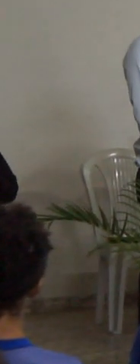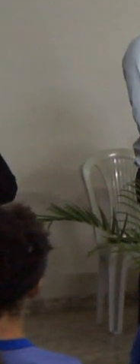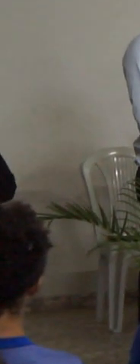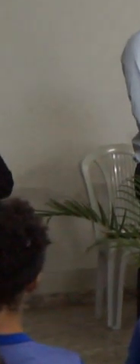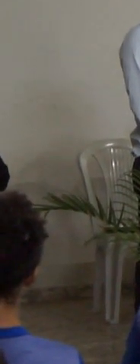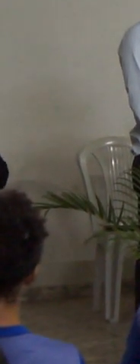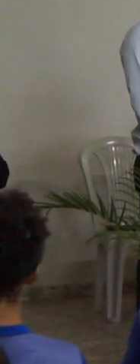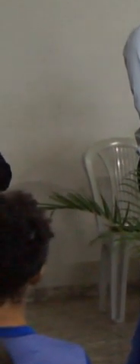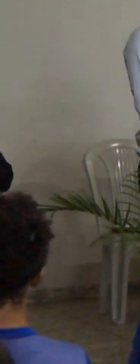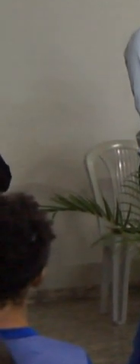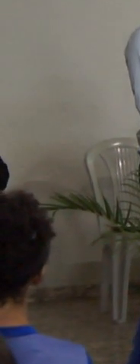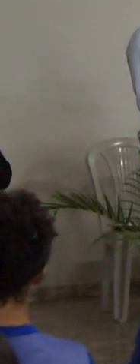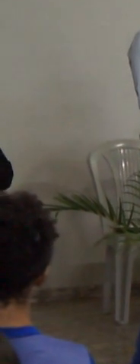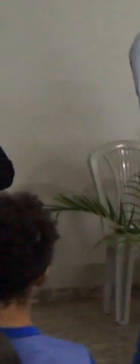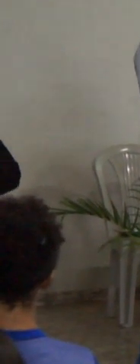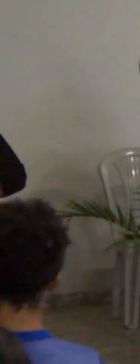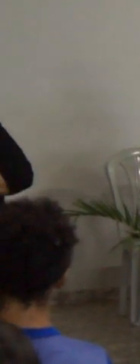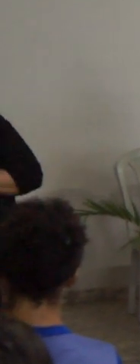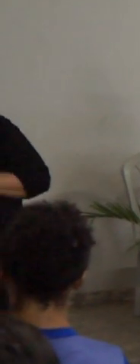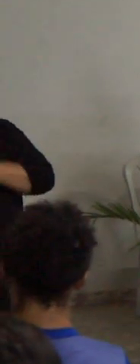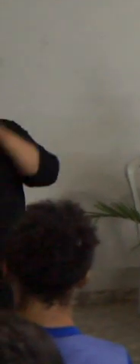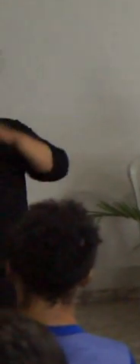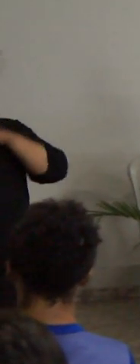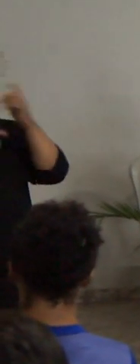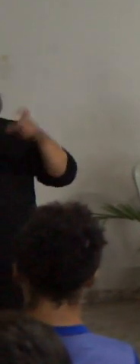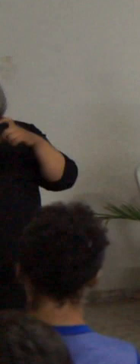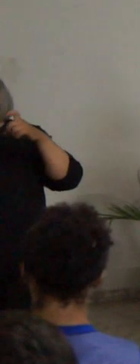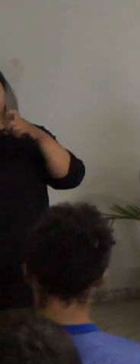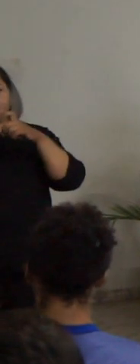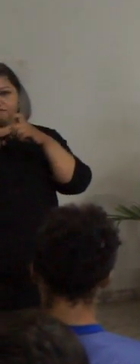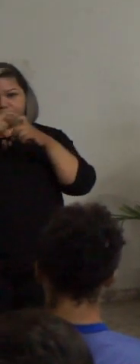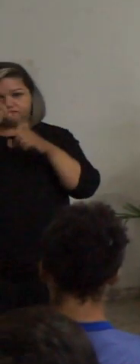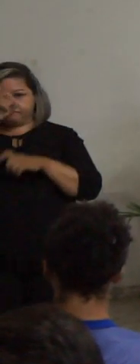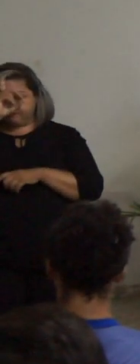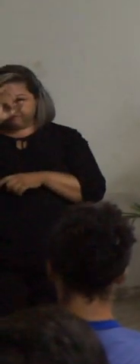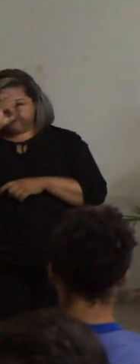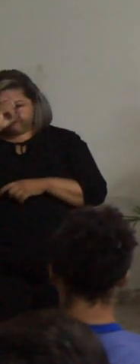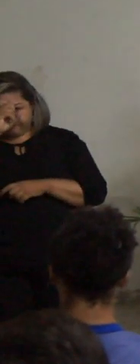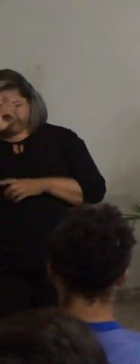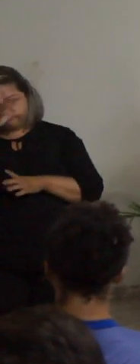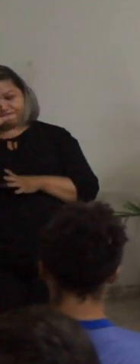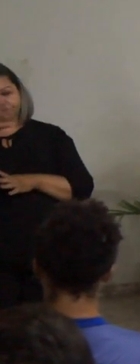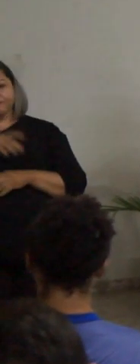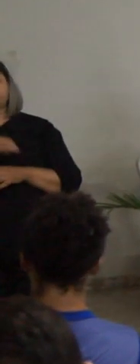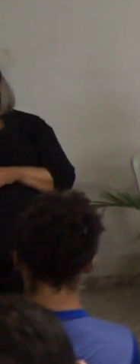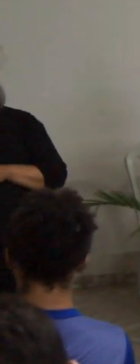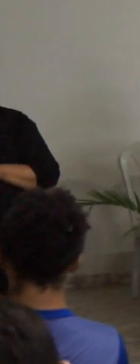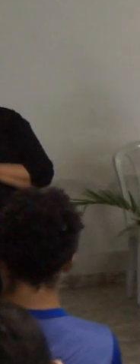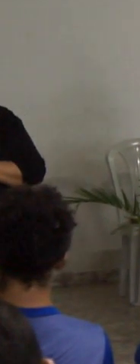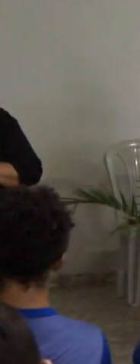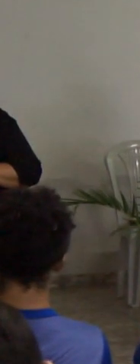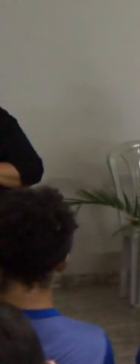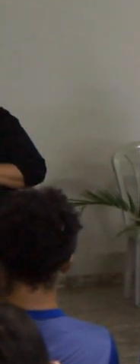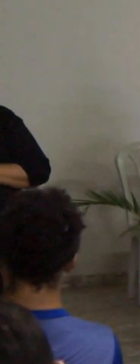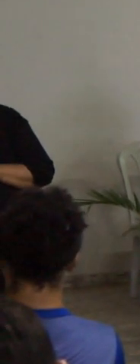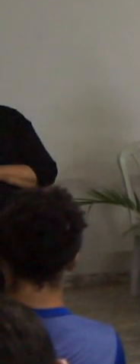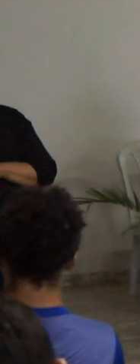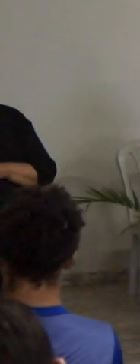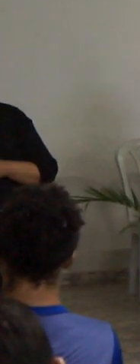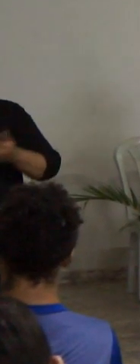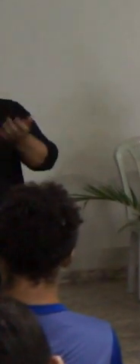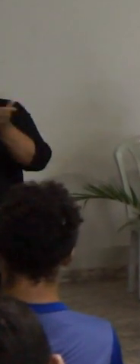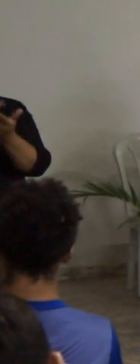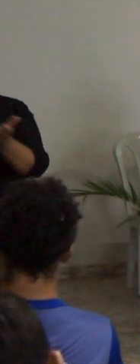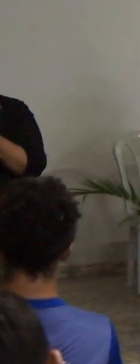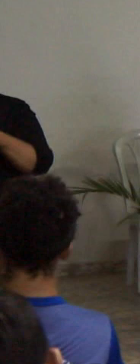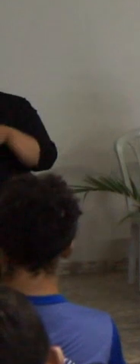uma diferença. Construiu um novo hospital, está construindo novas obras, pavimentando a cidade, melhorando a qualidade de ensino, pagando assistência